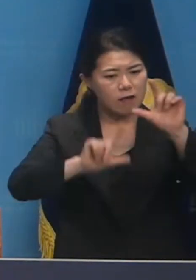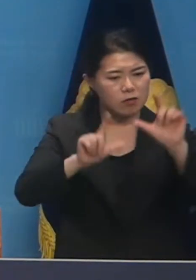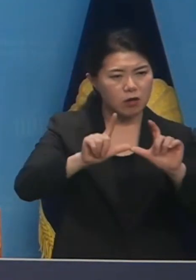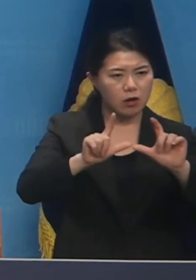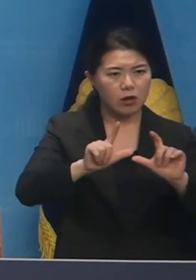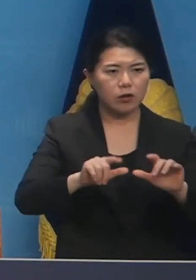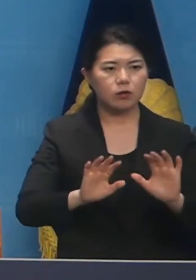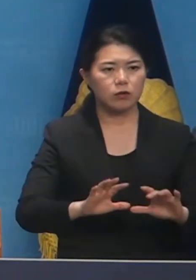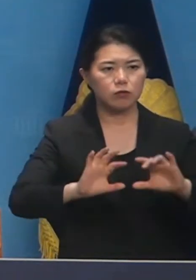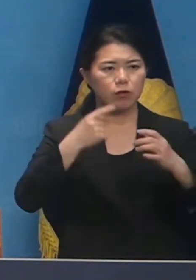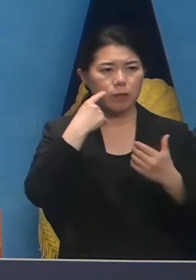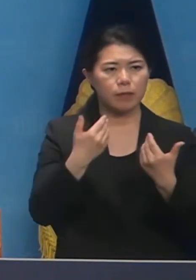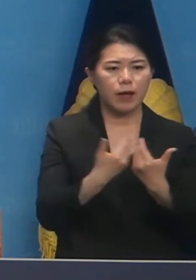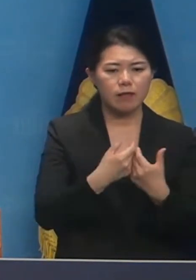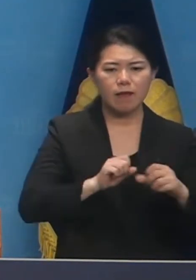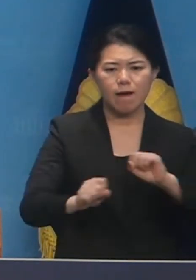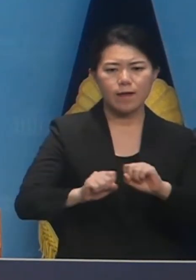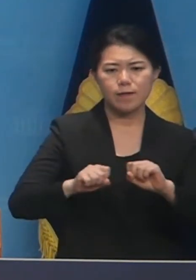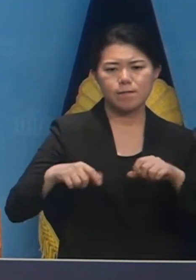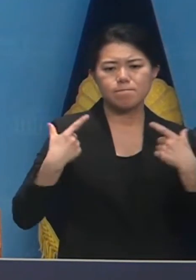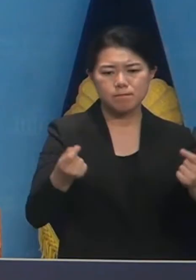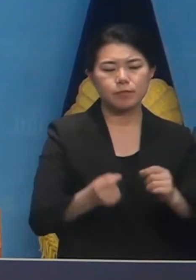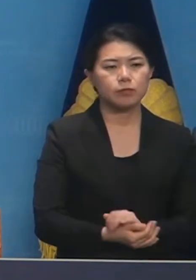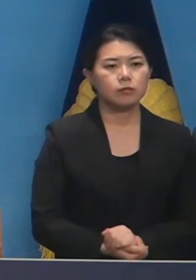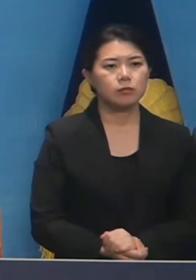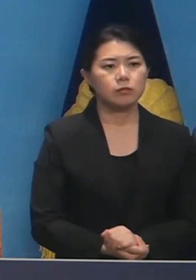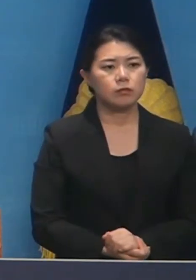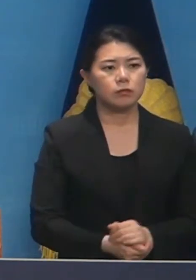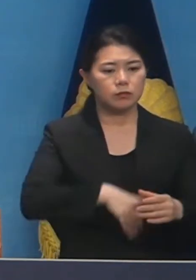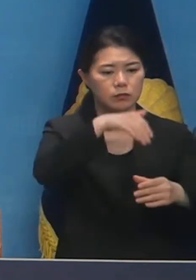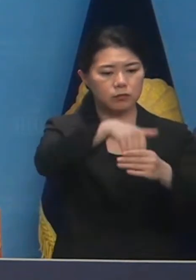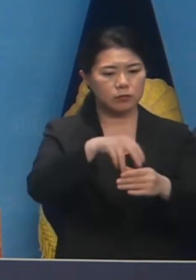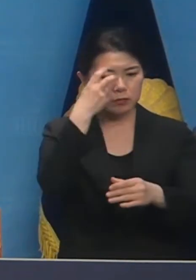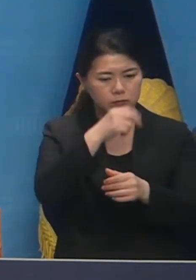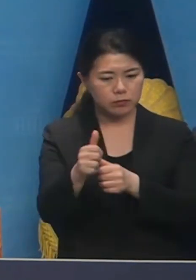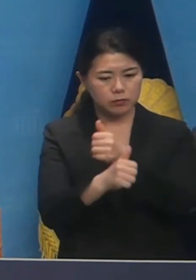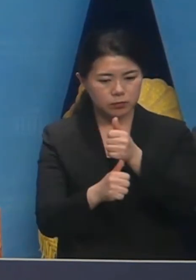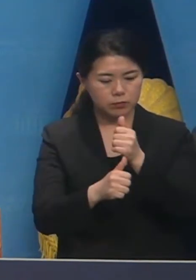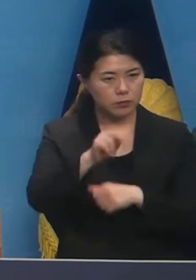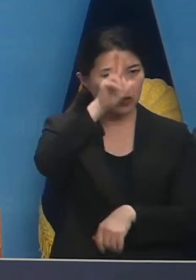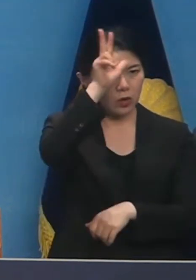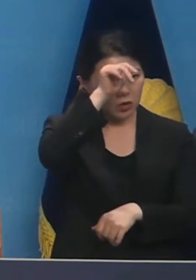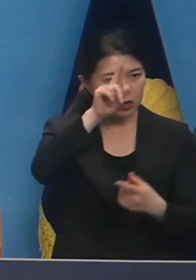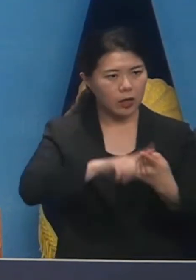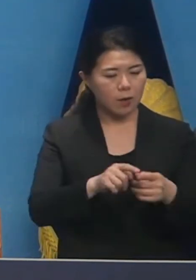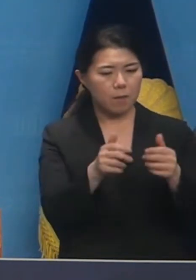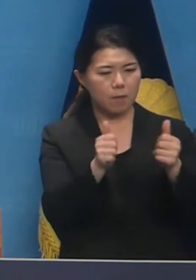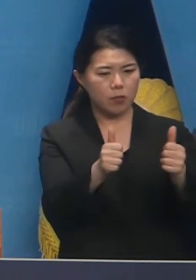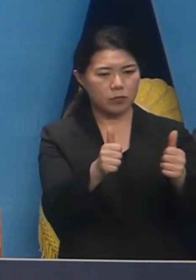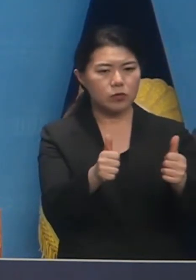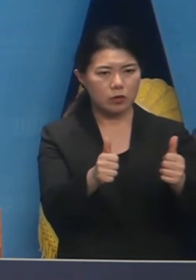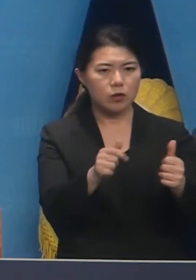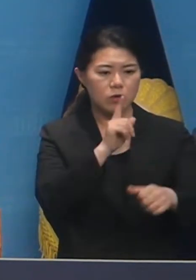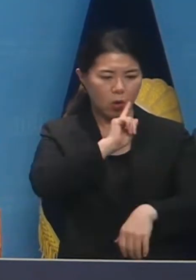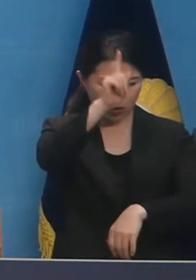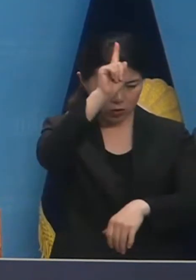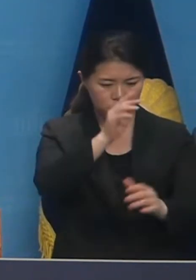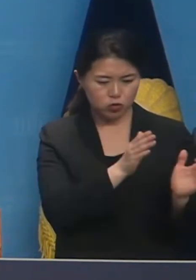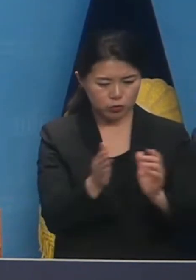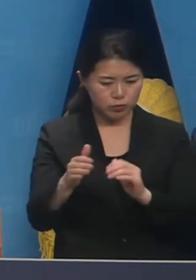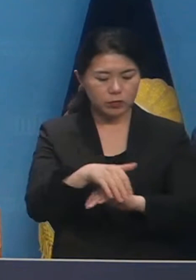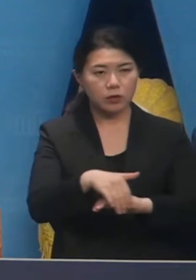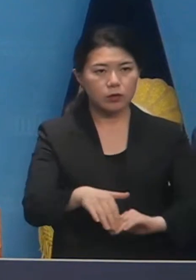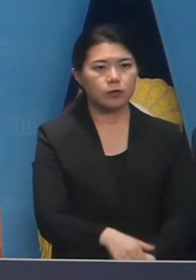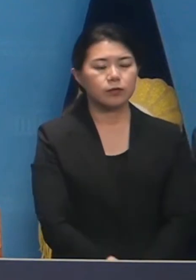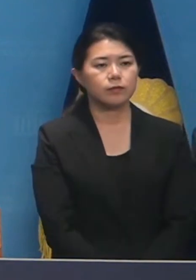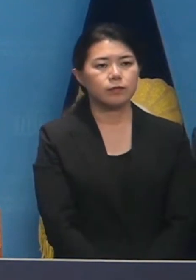행동을 반국가적 행위로 규정하며 선관위와 경찰에 대한 법적 대응을 준비할